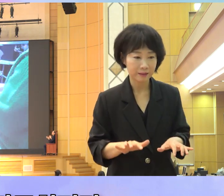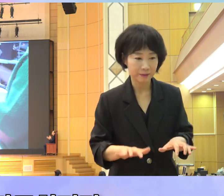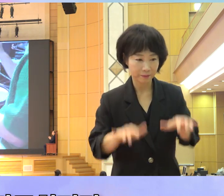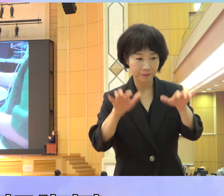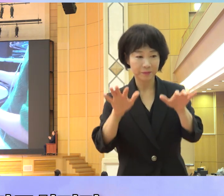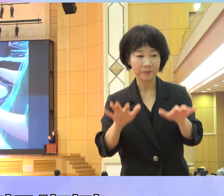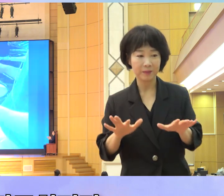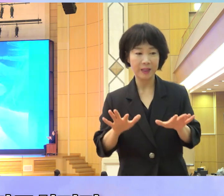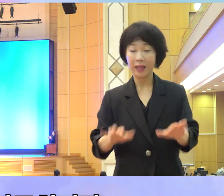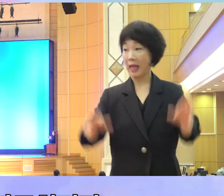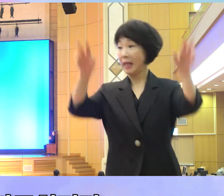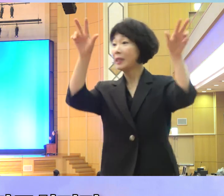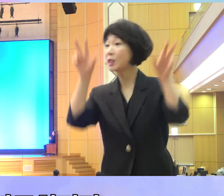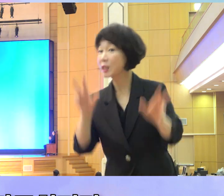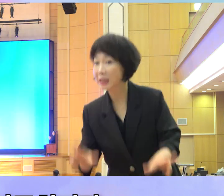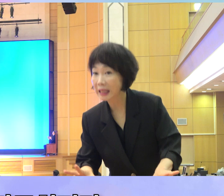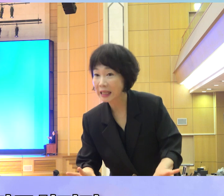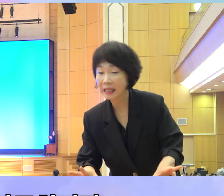지금은 엘리야